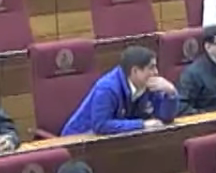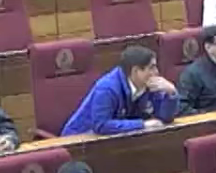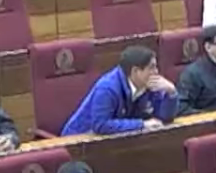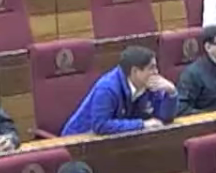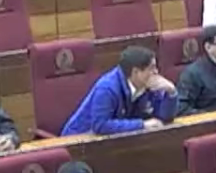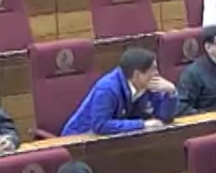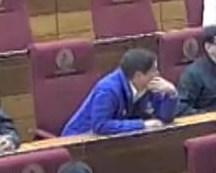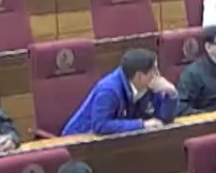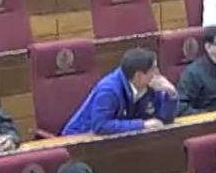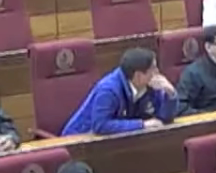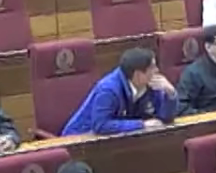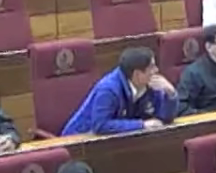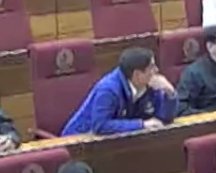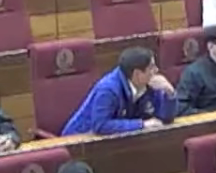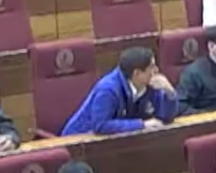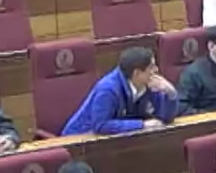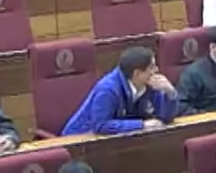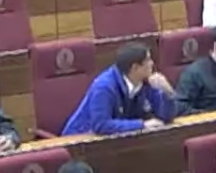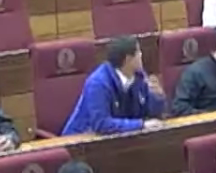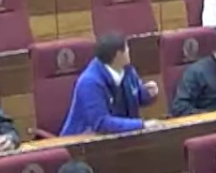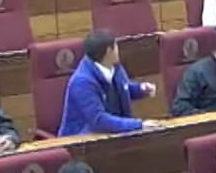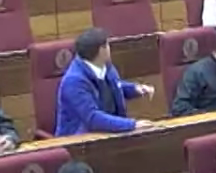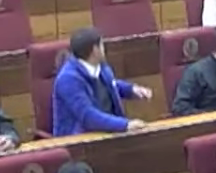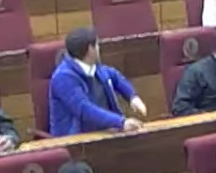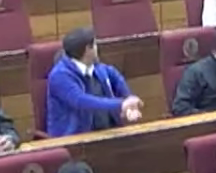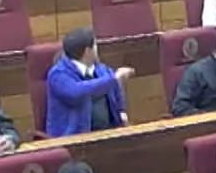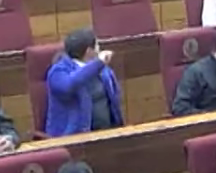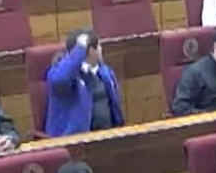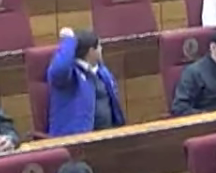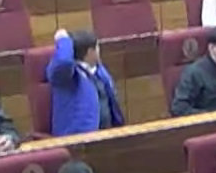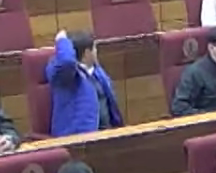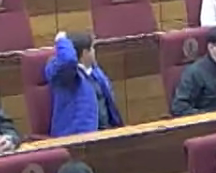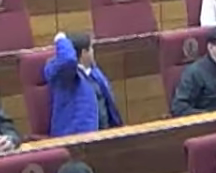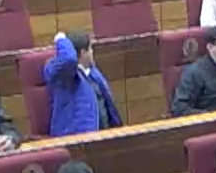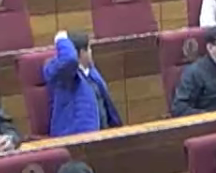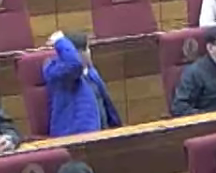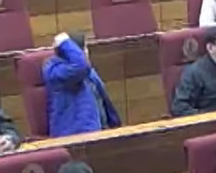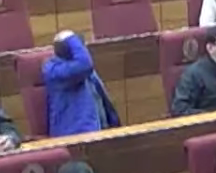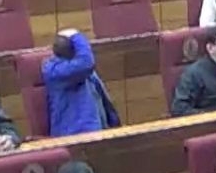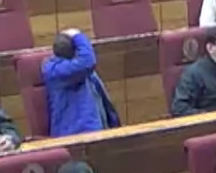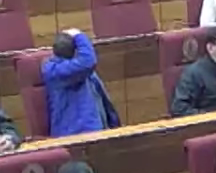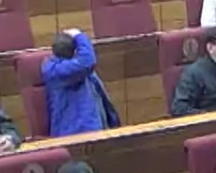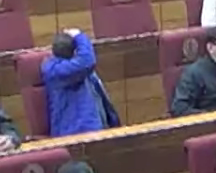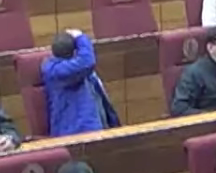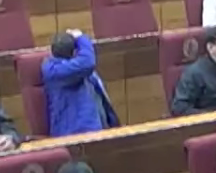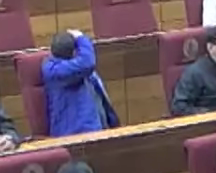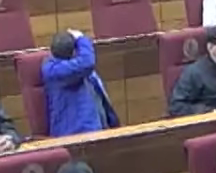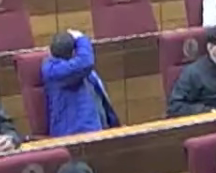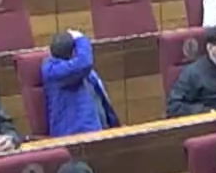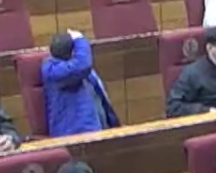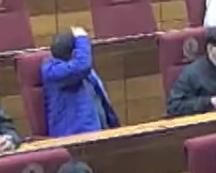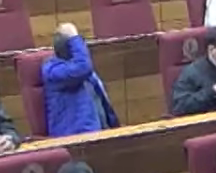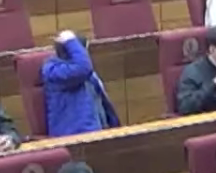Muy importante para las personas con discapacidad reactivar una ley similar para que